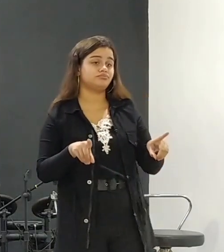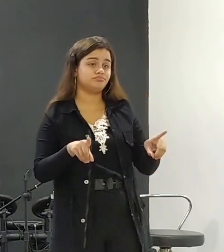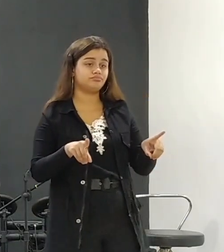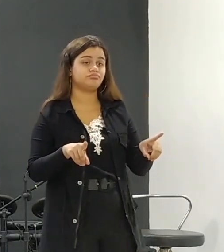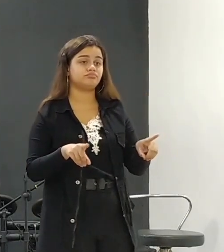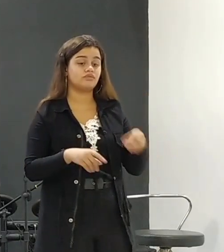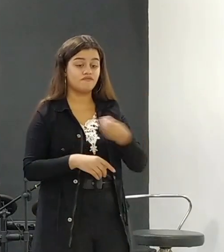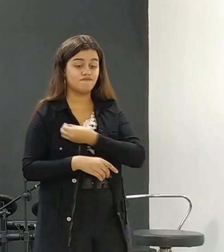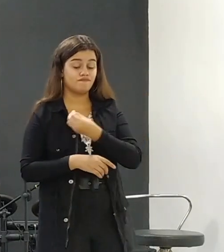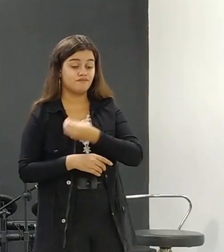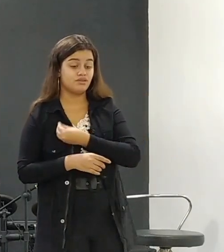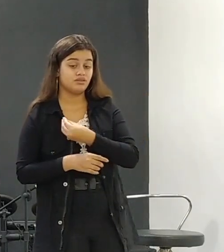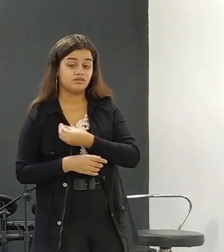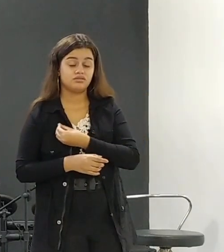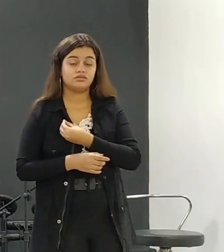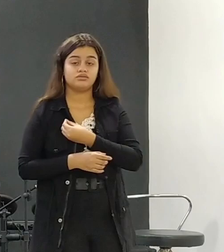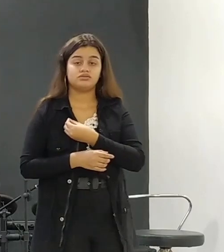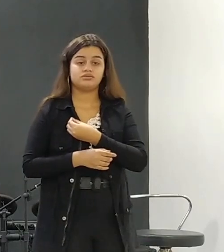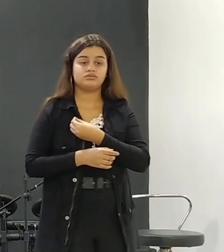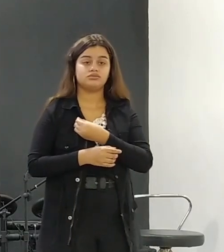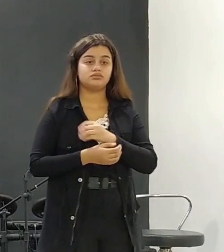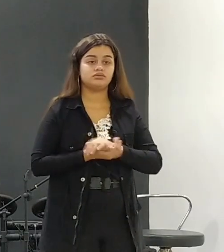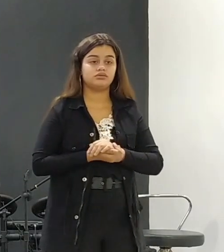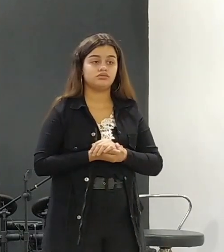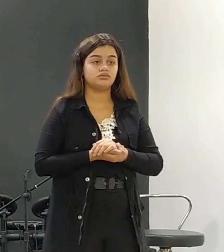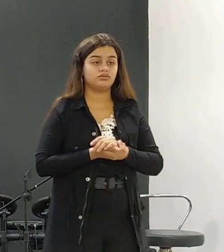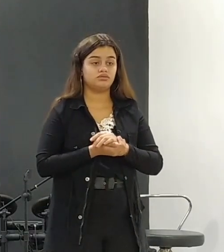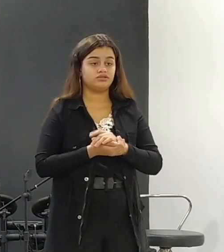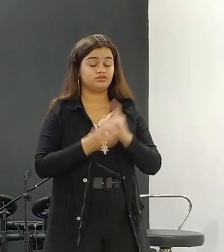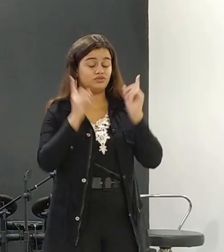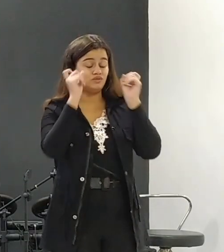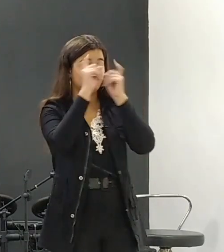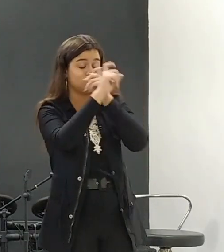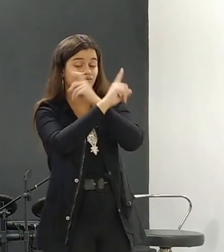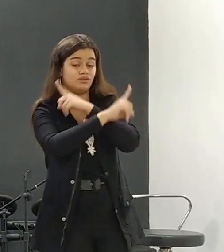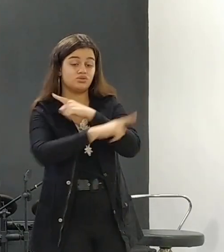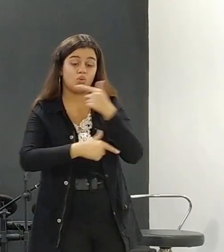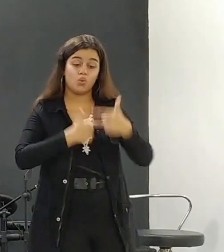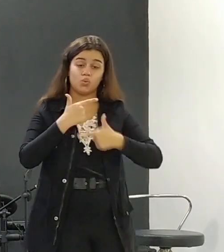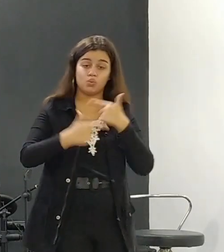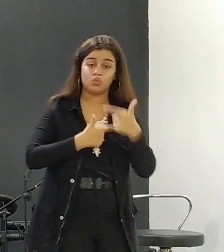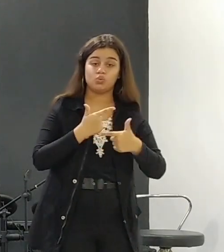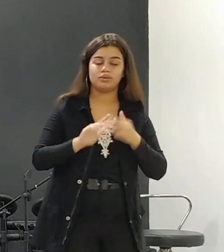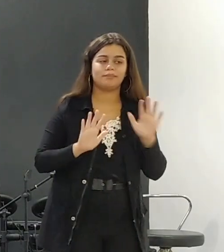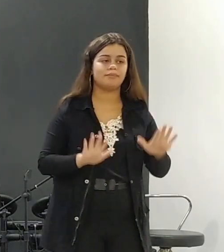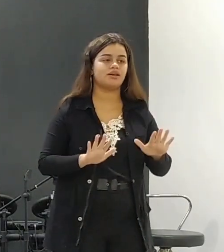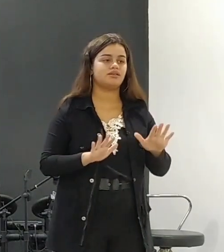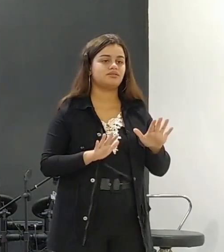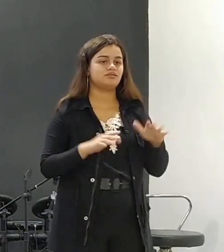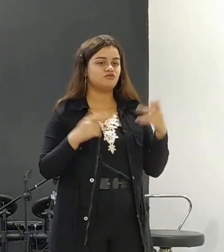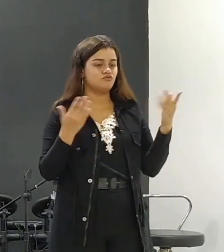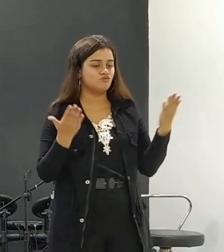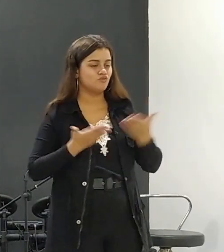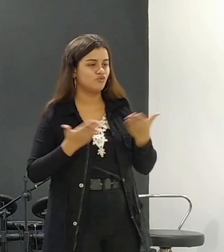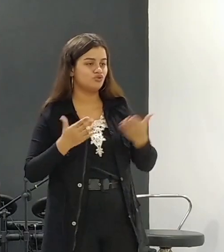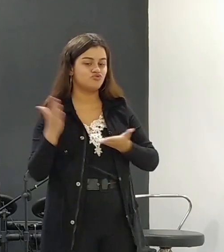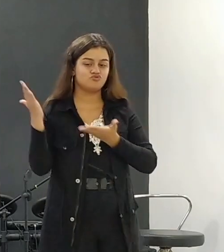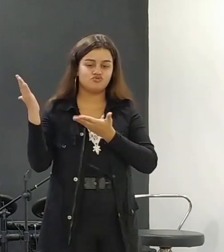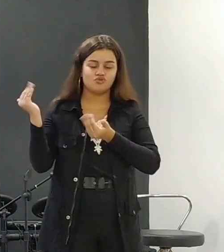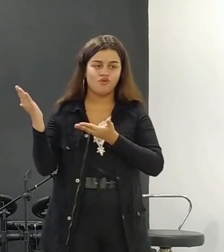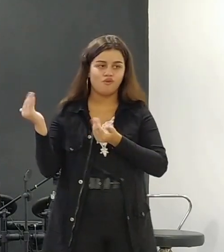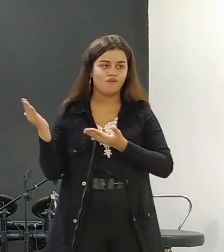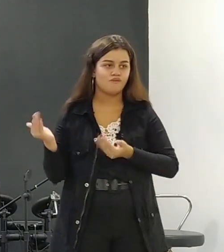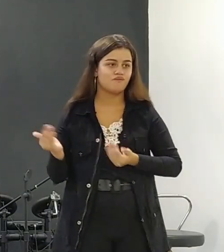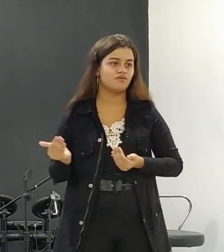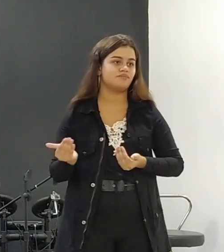certo, vidas, né, que são aí, que vivem com dificuldade, com luta. Mas você hoje, né, jovem, você